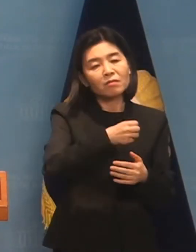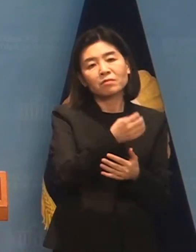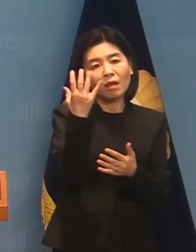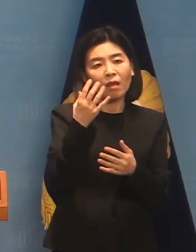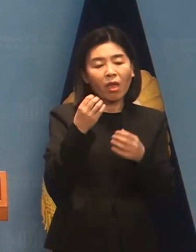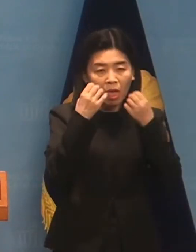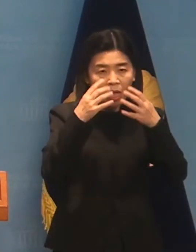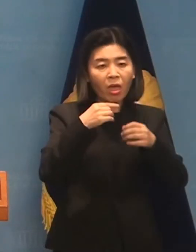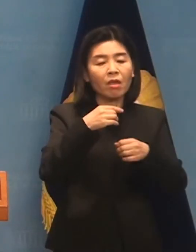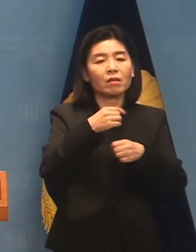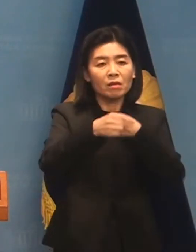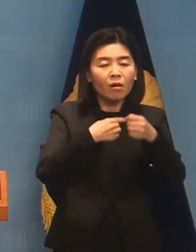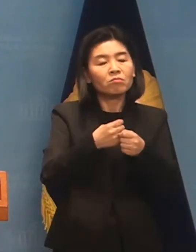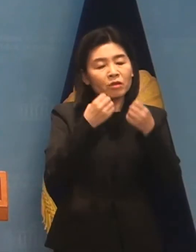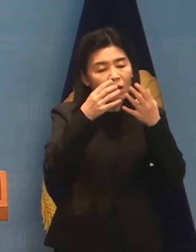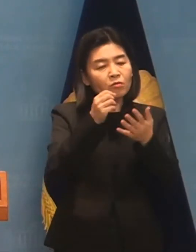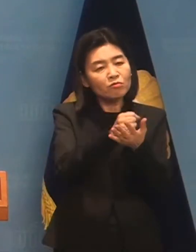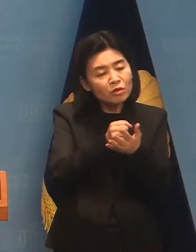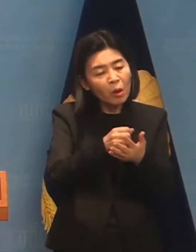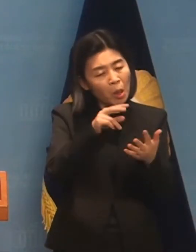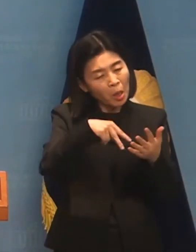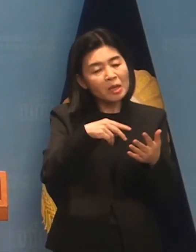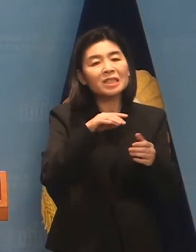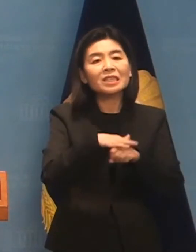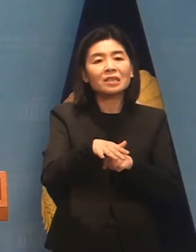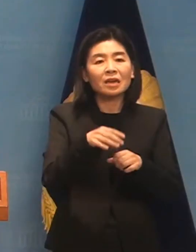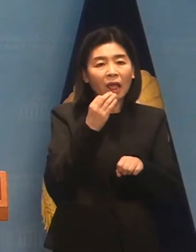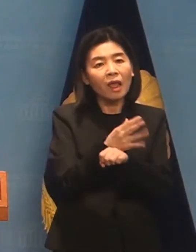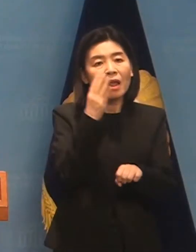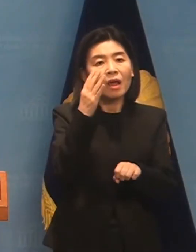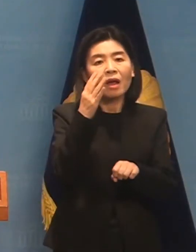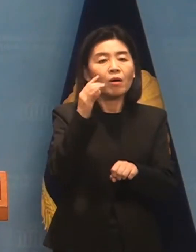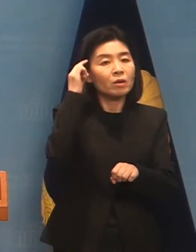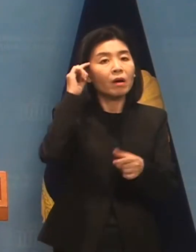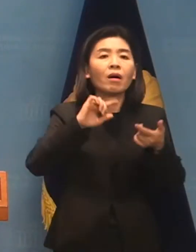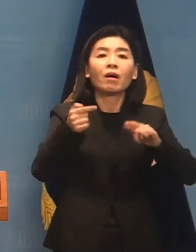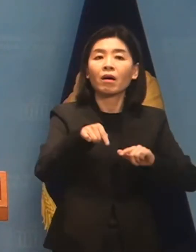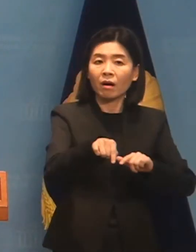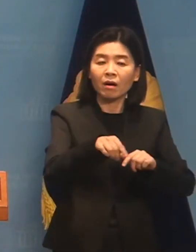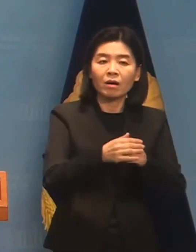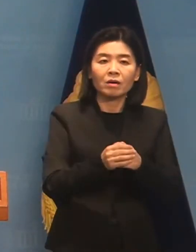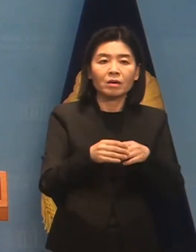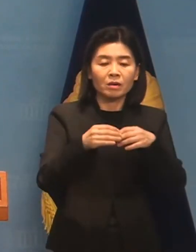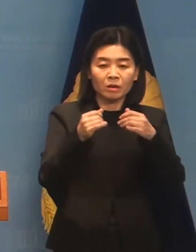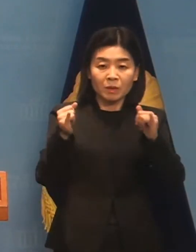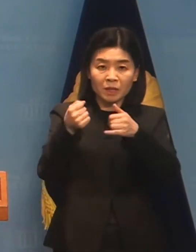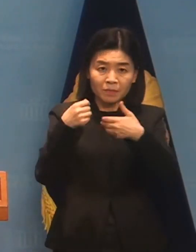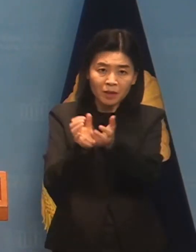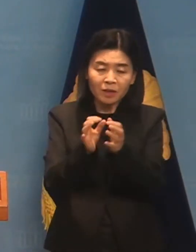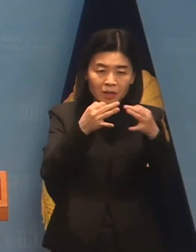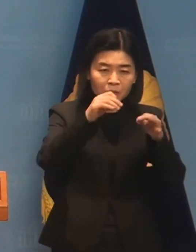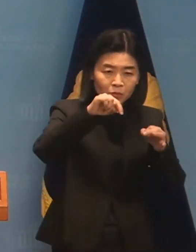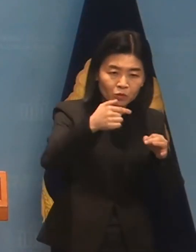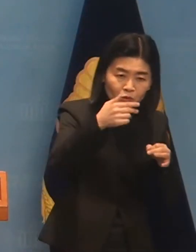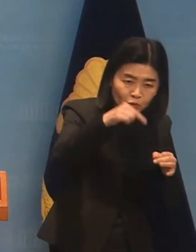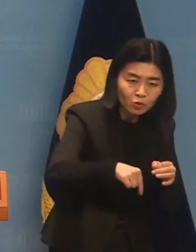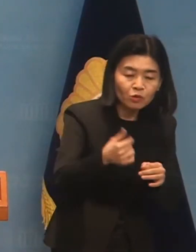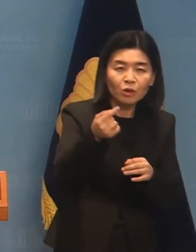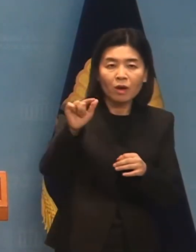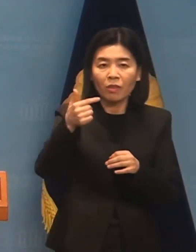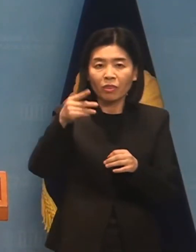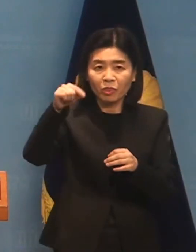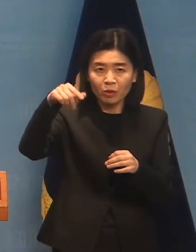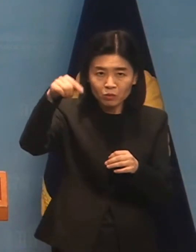후보의 주장과 정면으로 배치되는 내용 아니겠습니까? 국민의힘 김문수 후보와 한덕수 후보의 단일화 사태가 연일